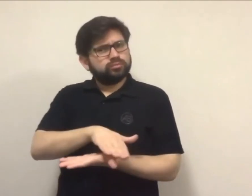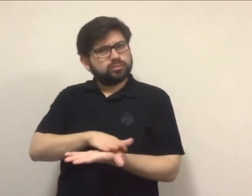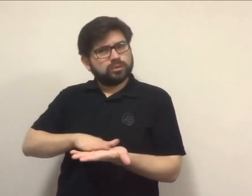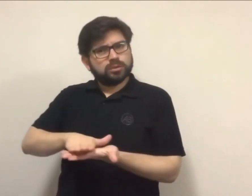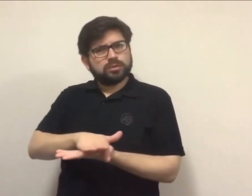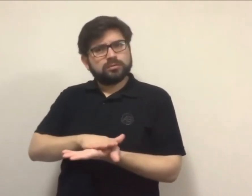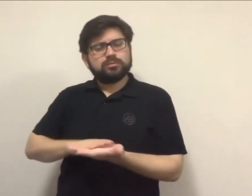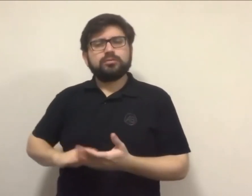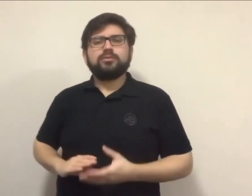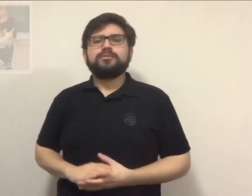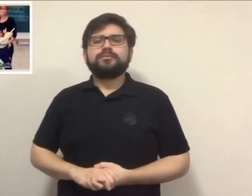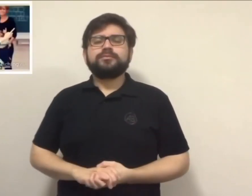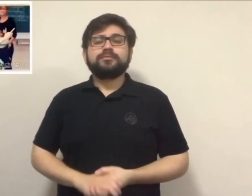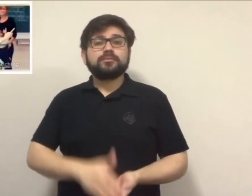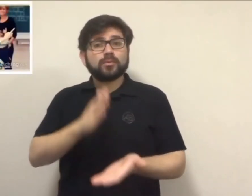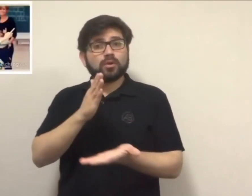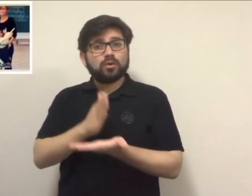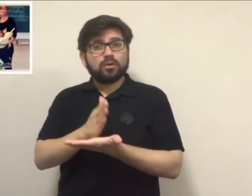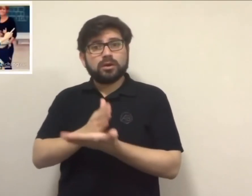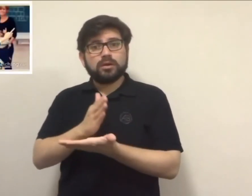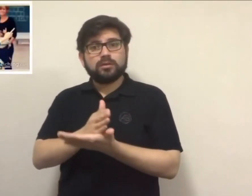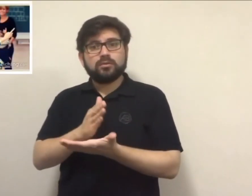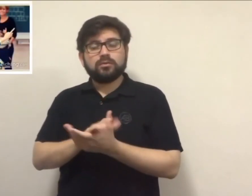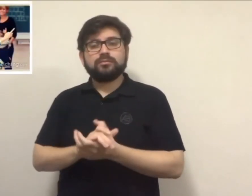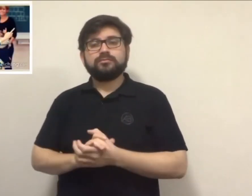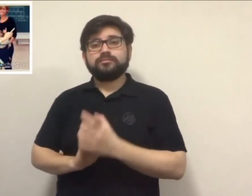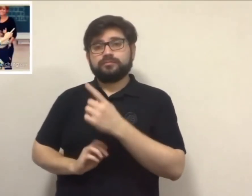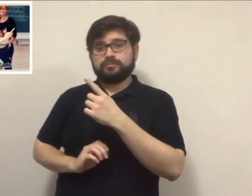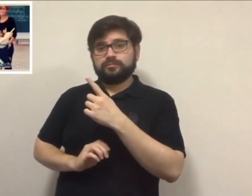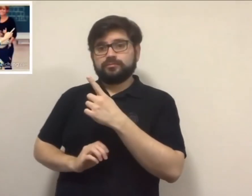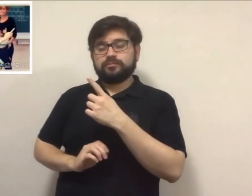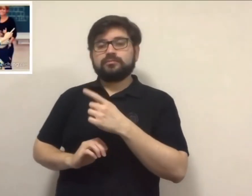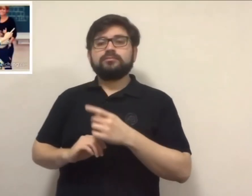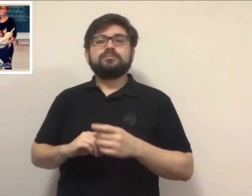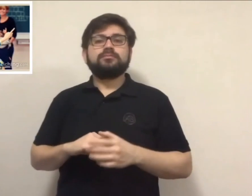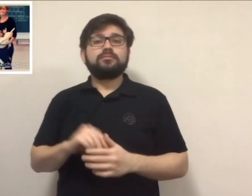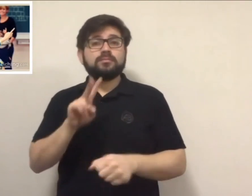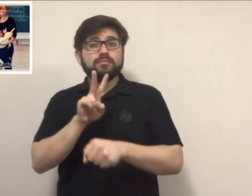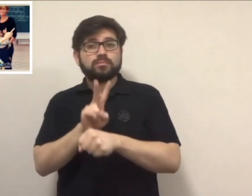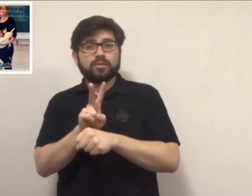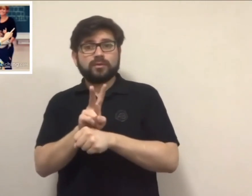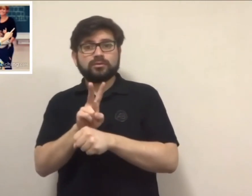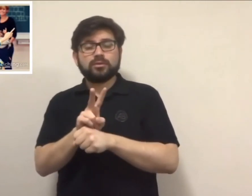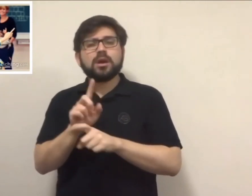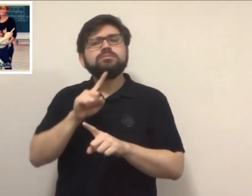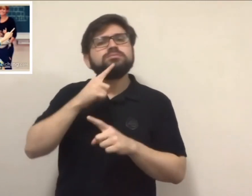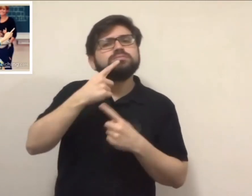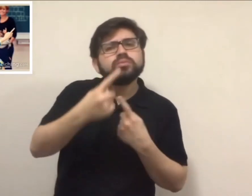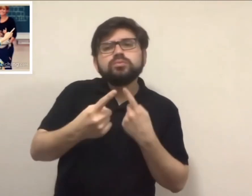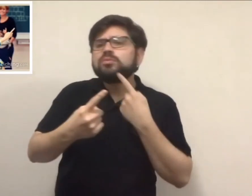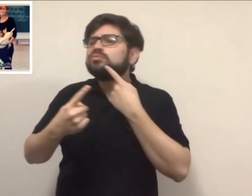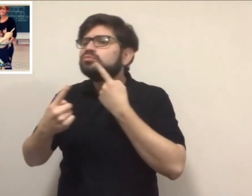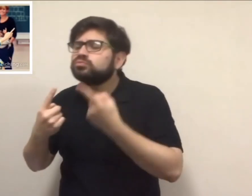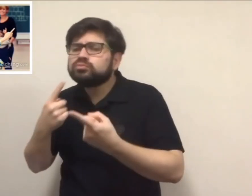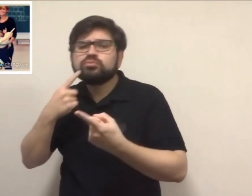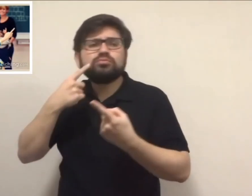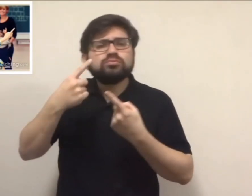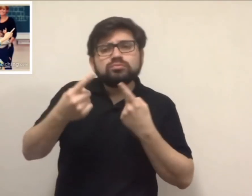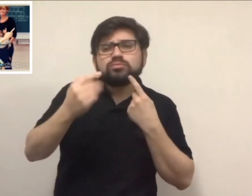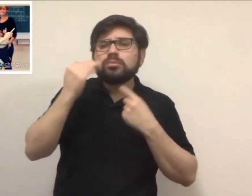un derecho. Por ejemplo, en el colegio, como se ve en la fotografía.